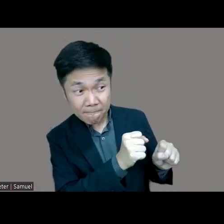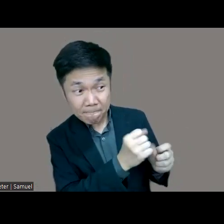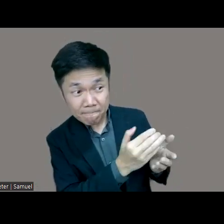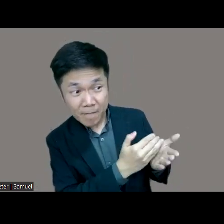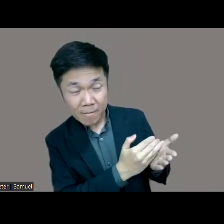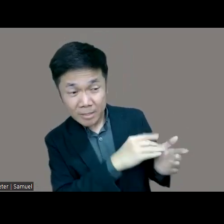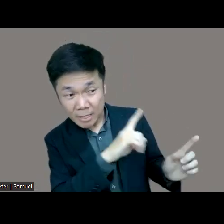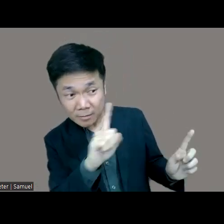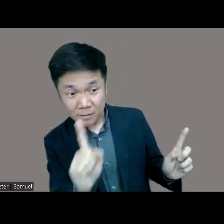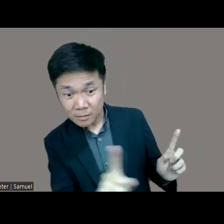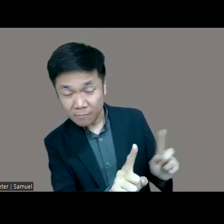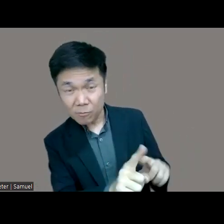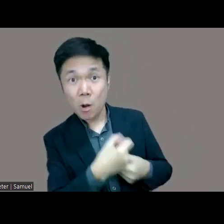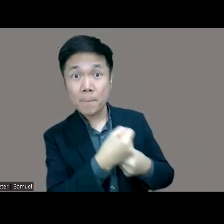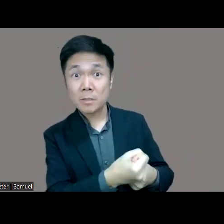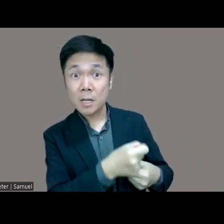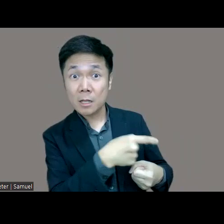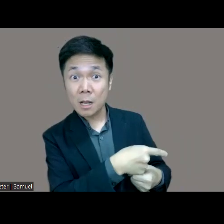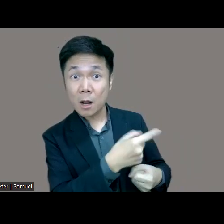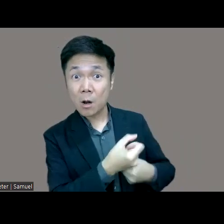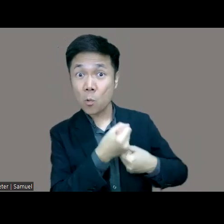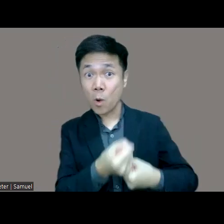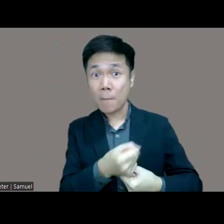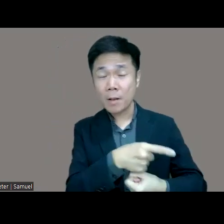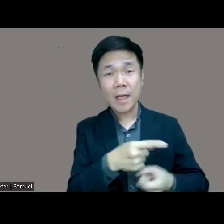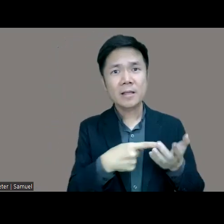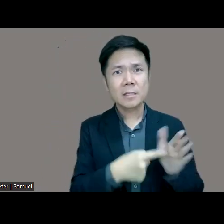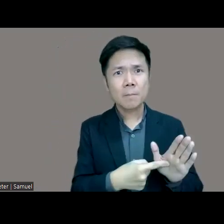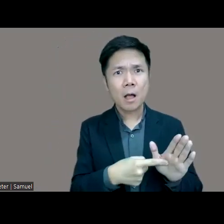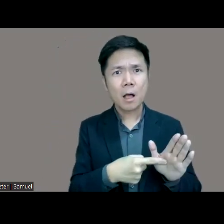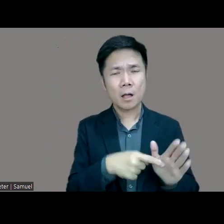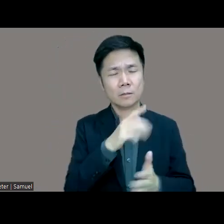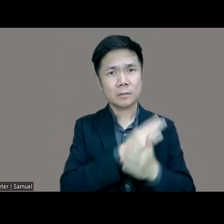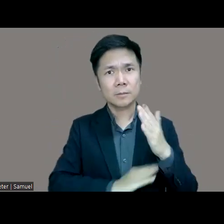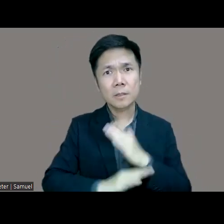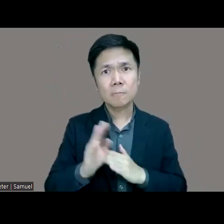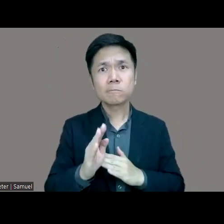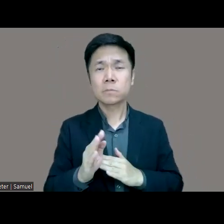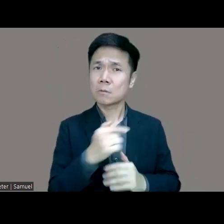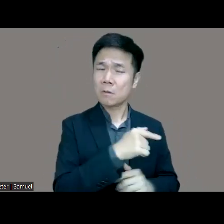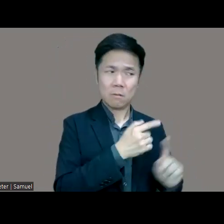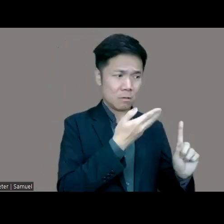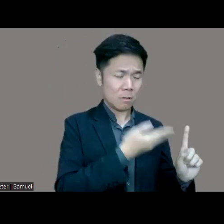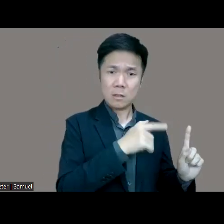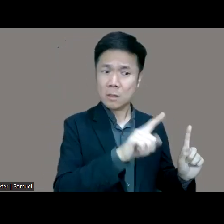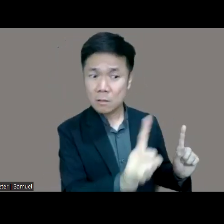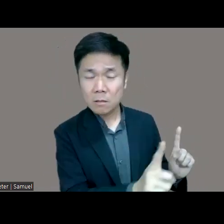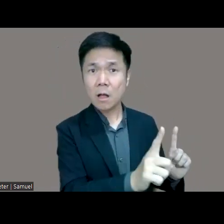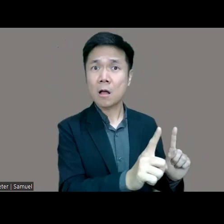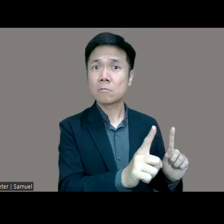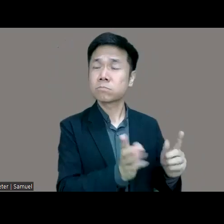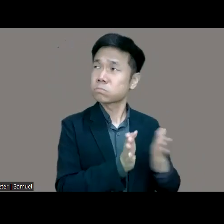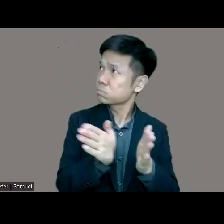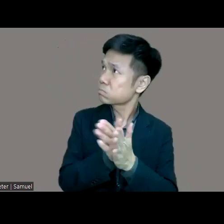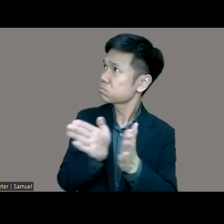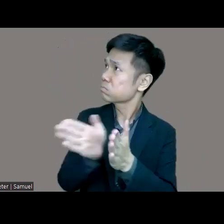un représentant d'être là. Et ça peut être le cas pour plusieurs personnes avec handicap.